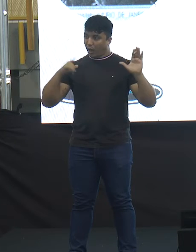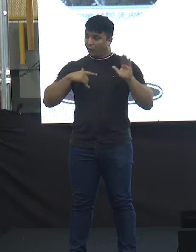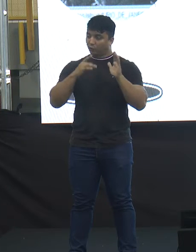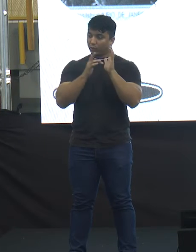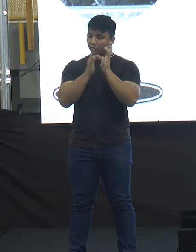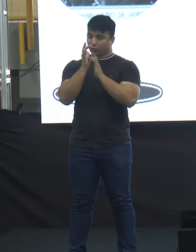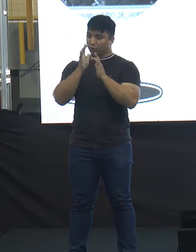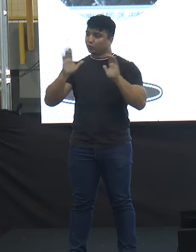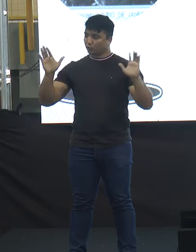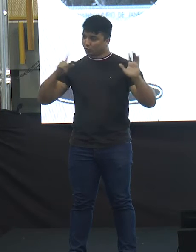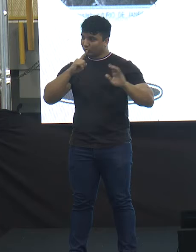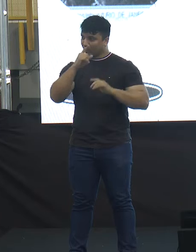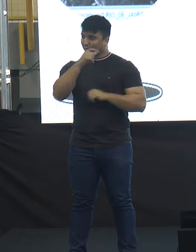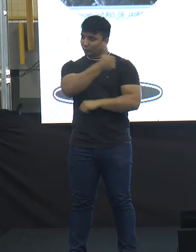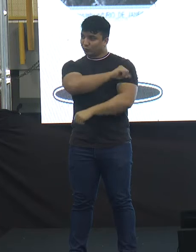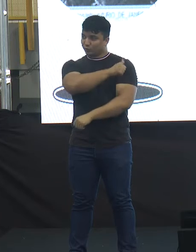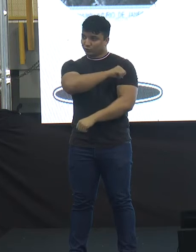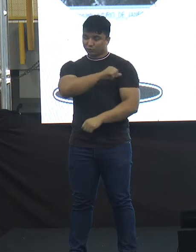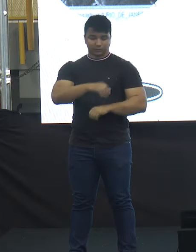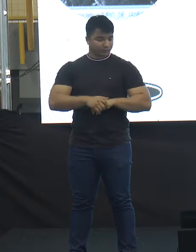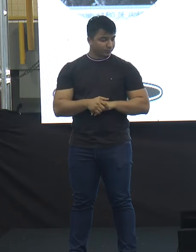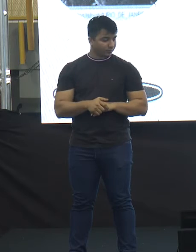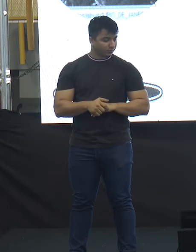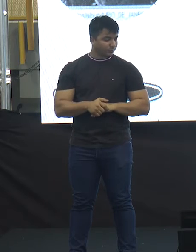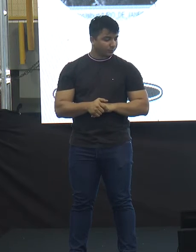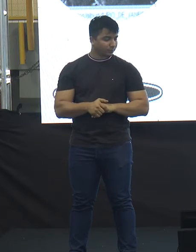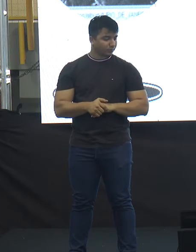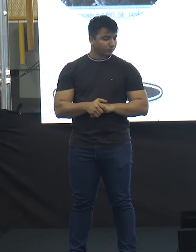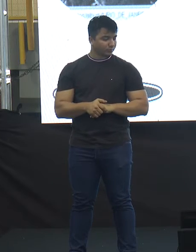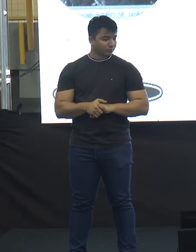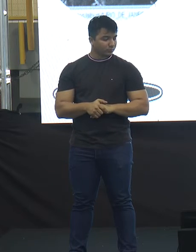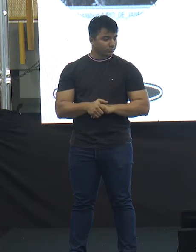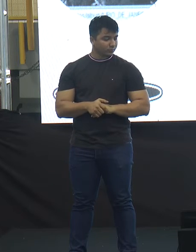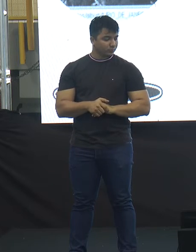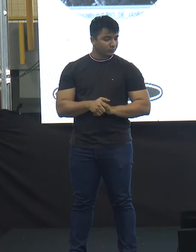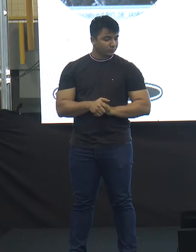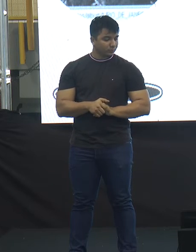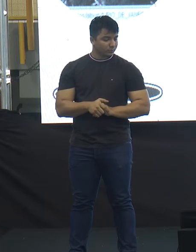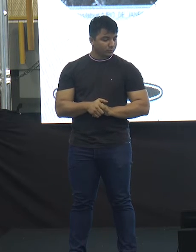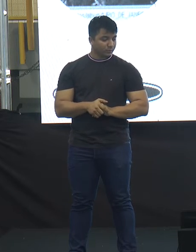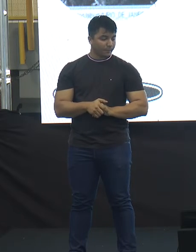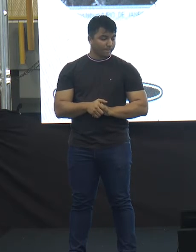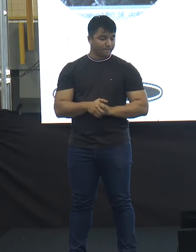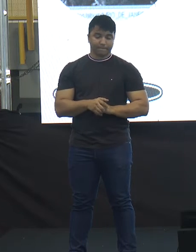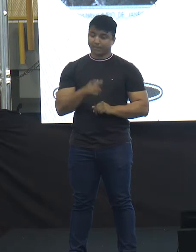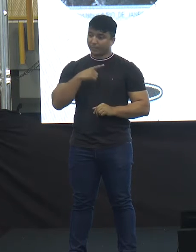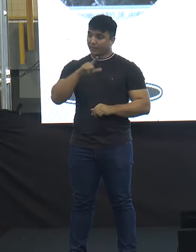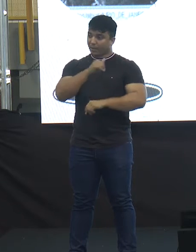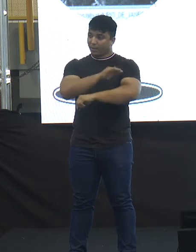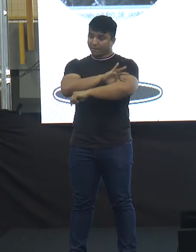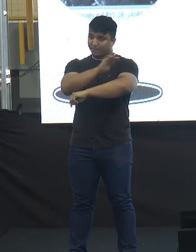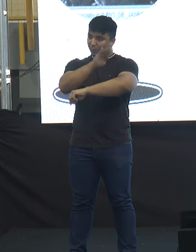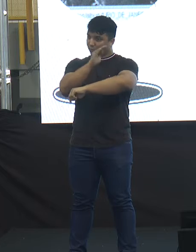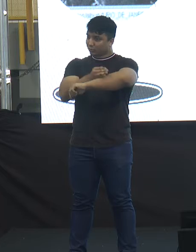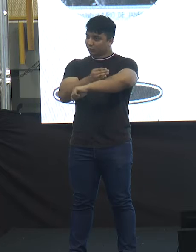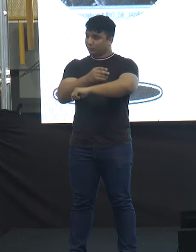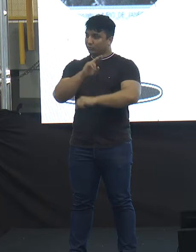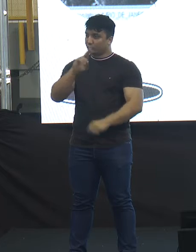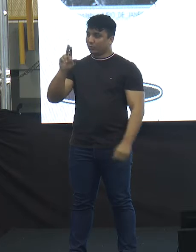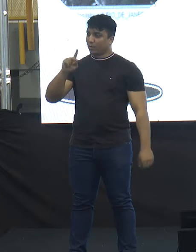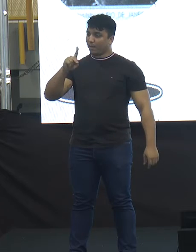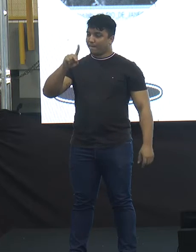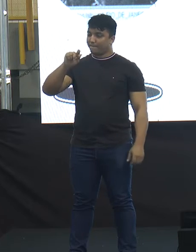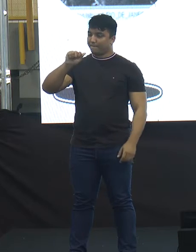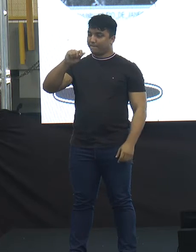estátua do Cristo Redentor. Pão de Açúcar, esse morrozinho que tem lá na frente. Pão de Açúcar é um termo usado no